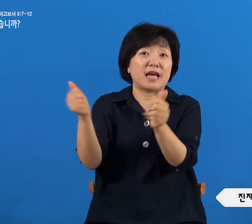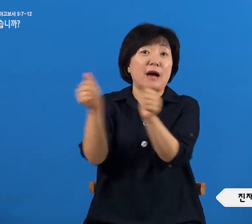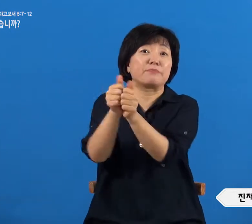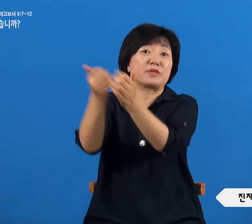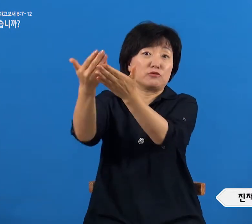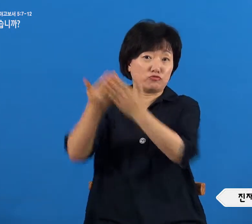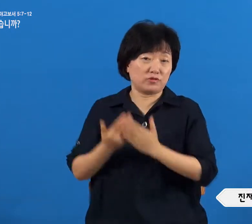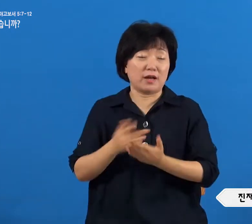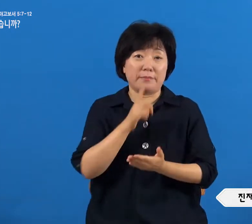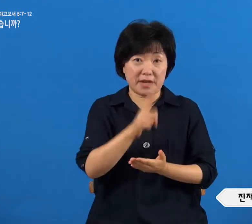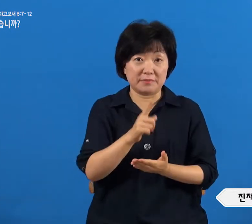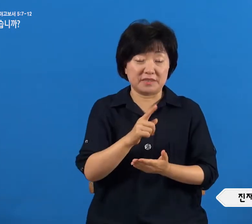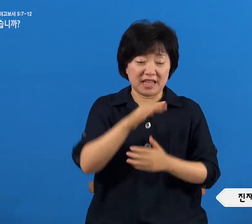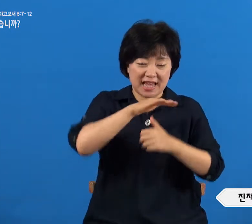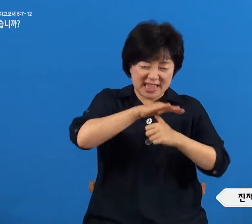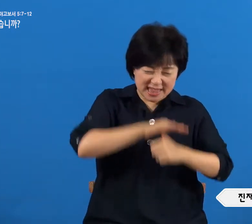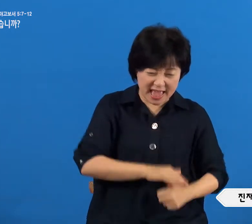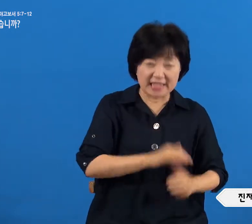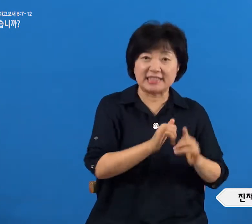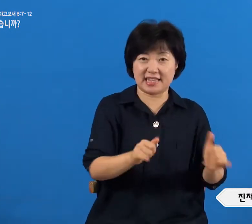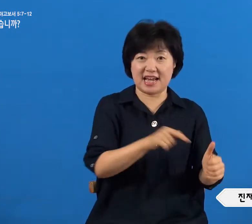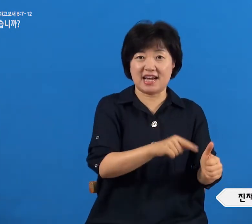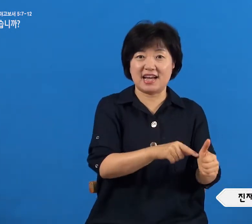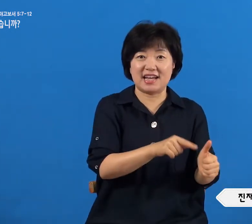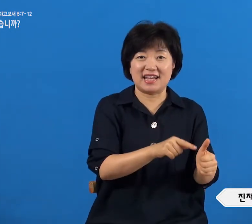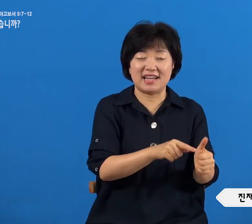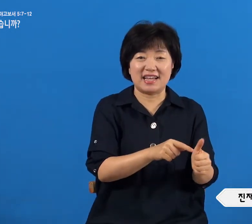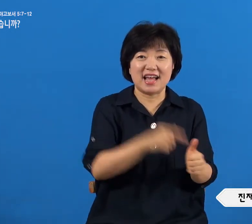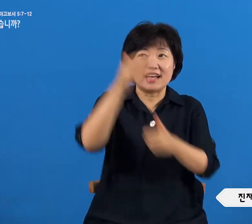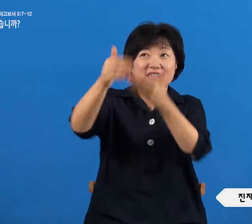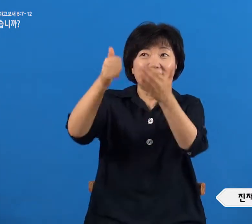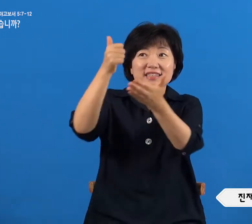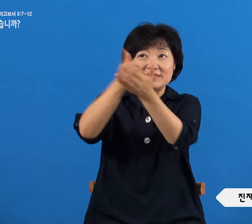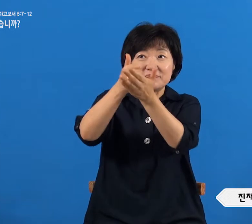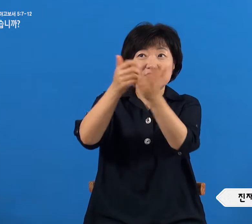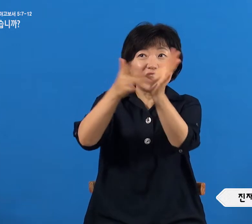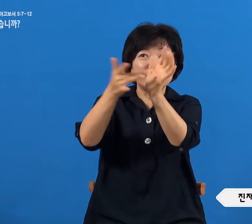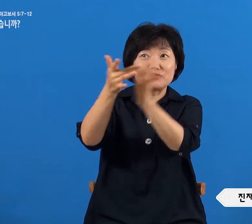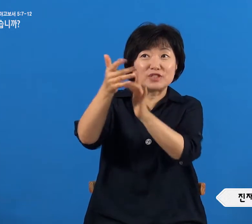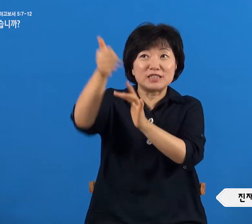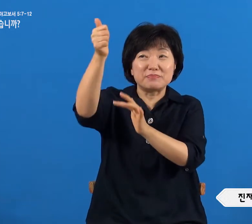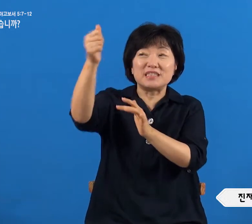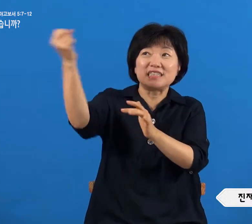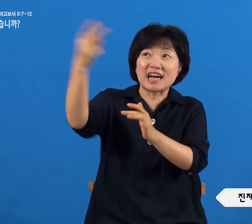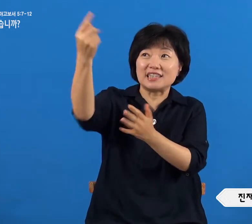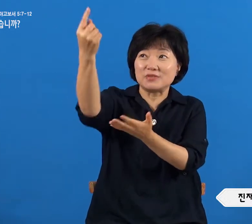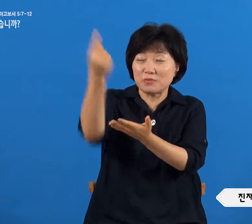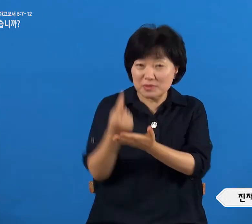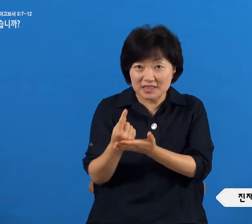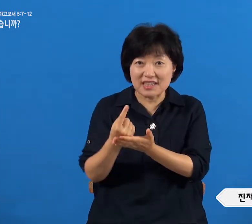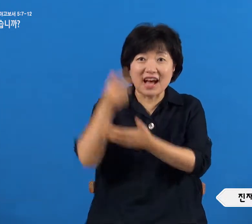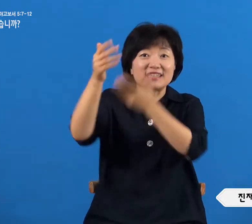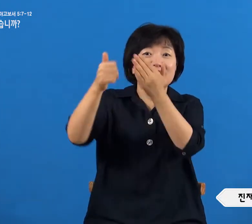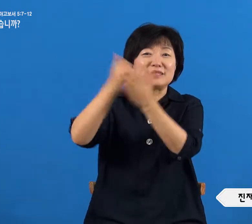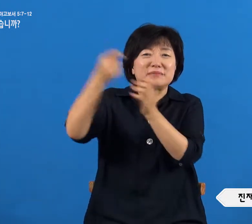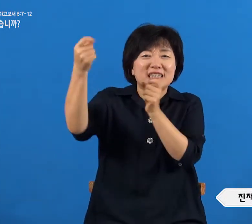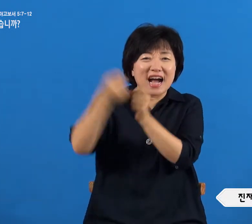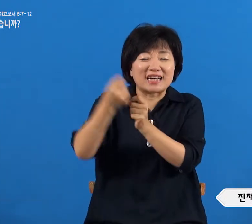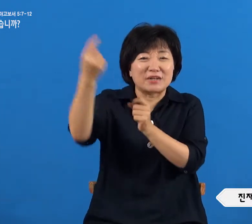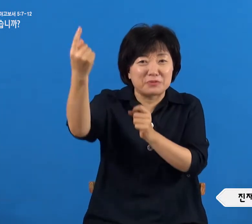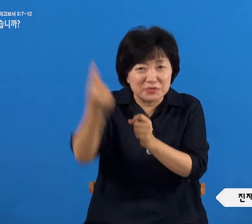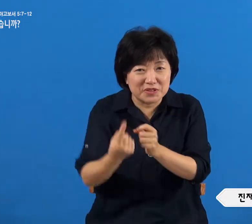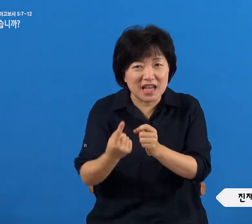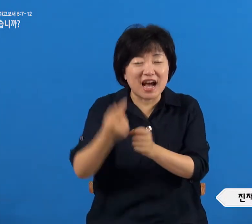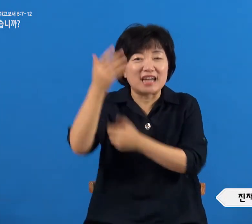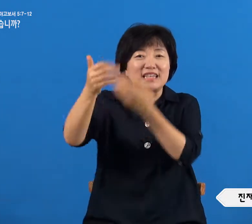이 인내 가운데 가장 중요한 것이 뭡니까? 주의 강림이 가까우신다. 하나님께서 가깝게 계신다.